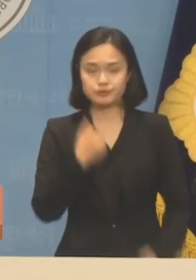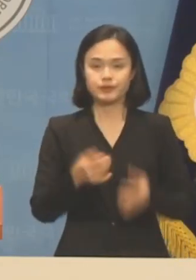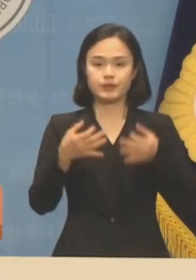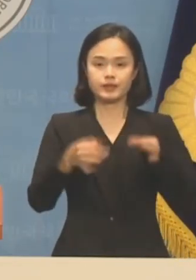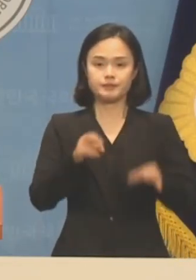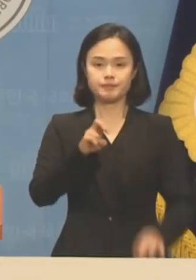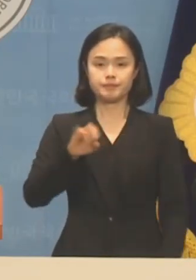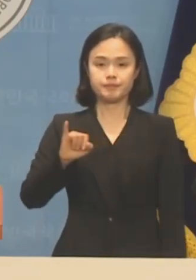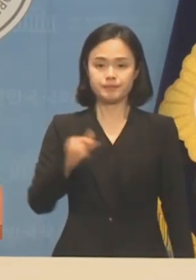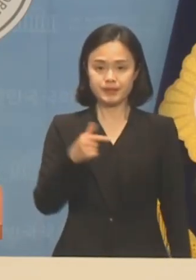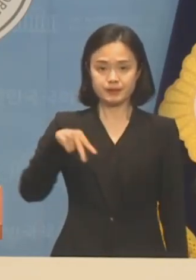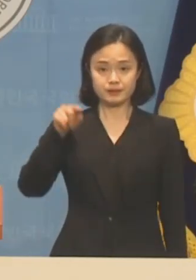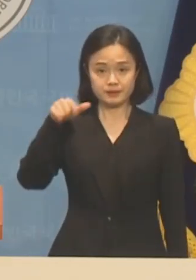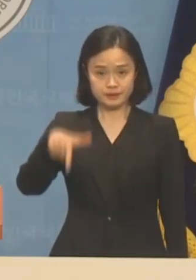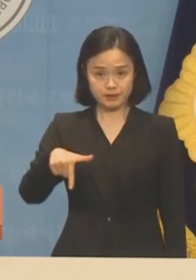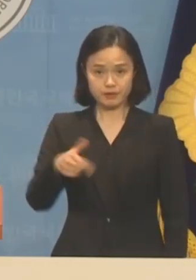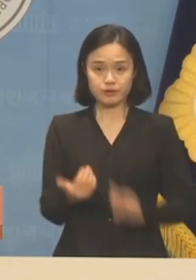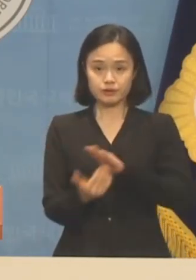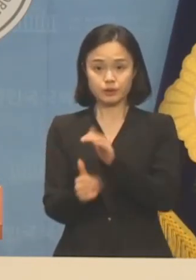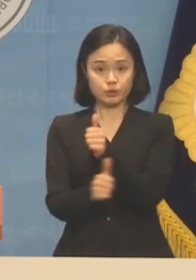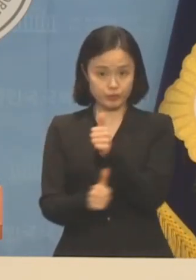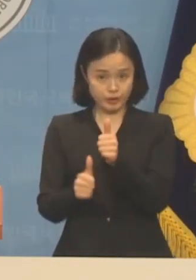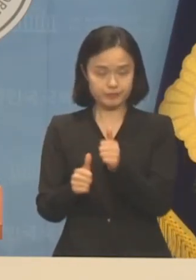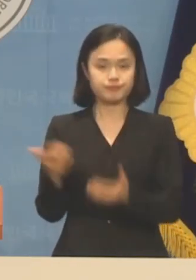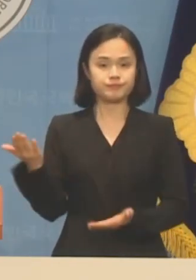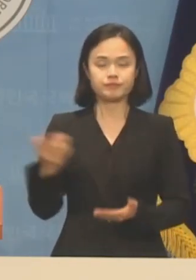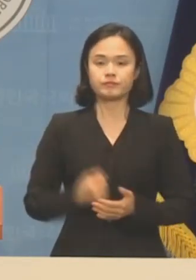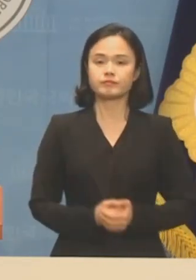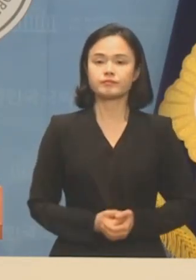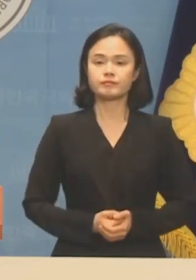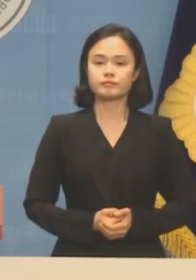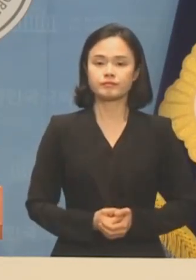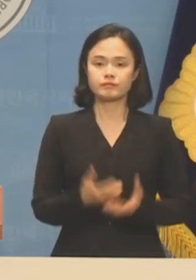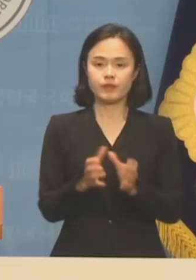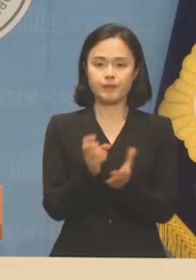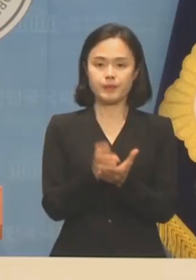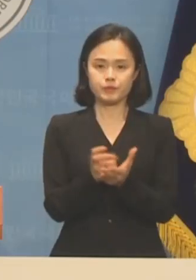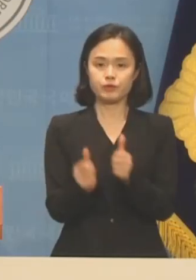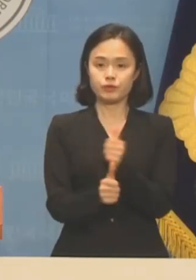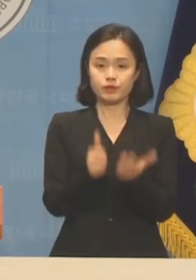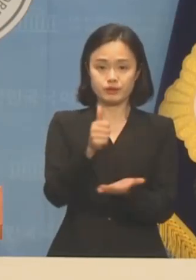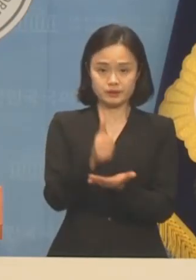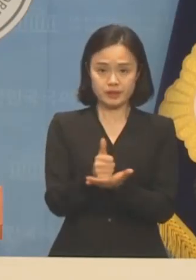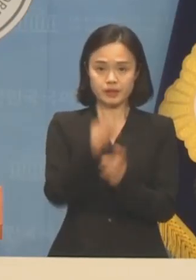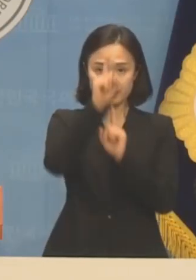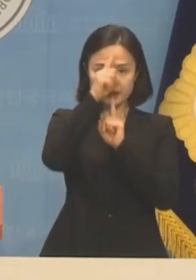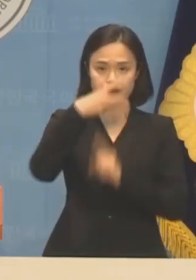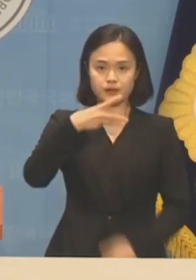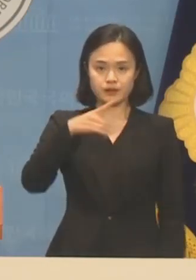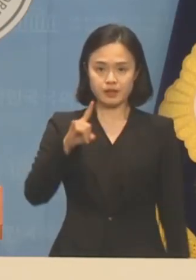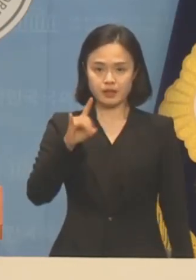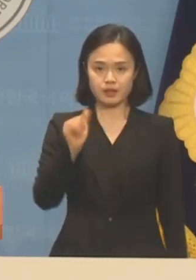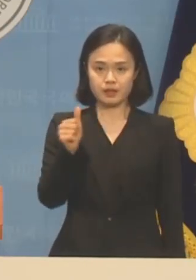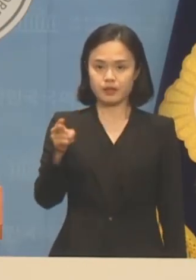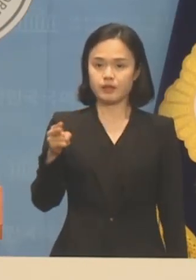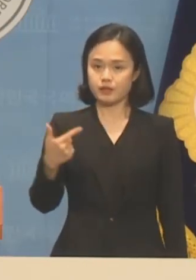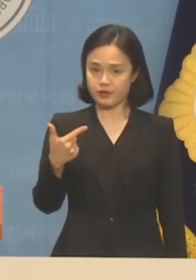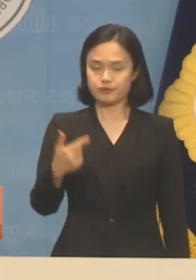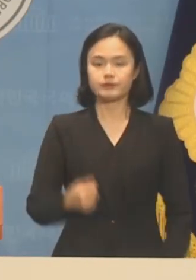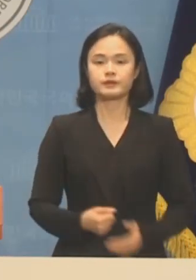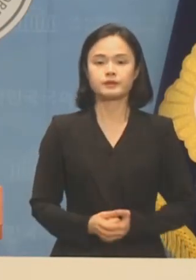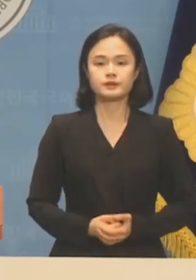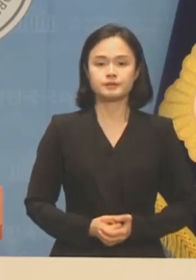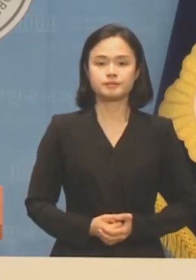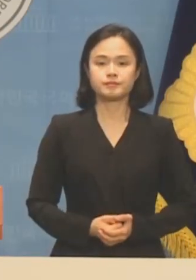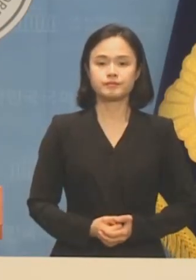최고위원님 참석하셨고요. 그 다음에 당 법률위원장 맡고 있는 이태영 위원장 참석하셨습니다.